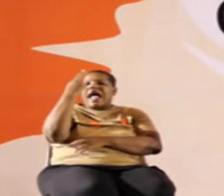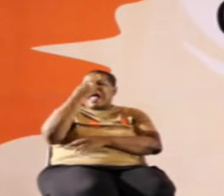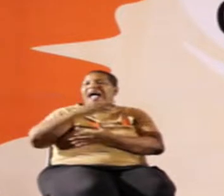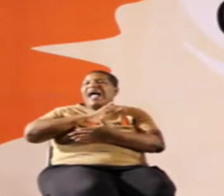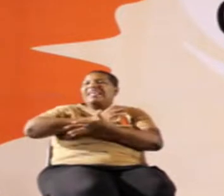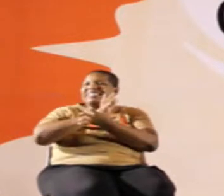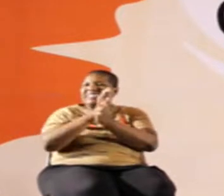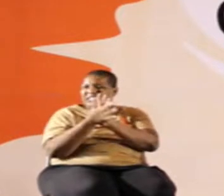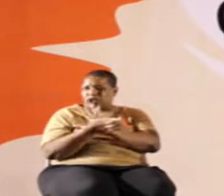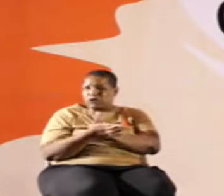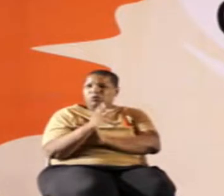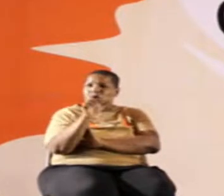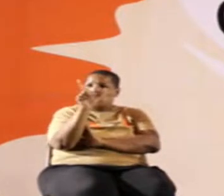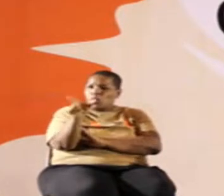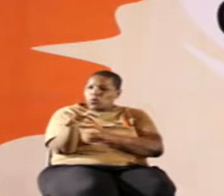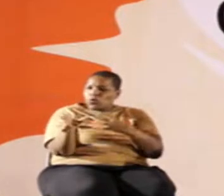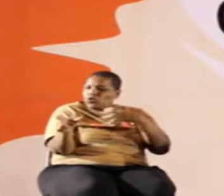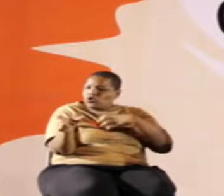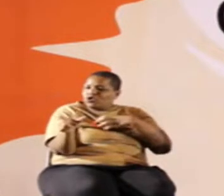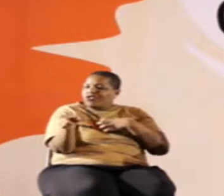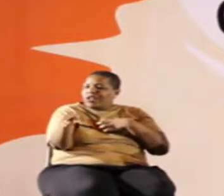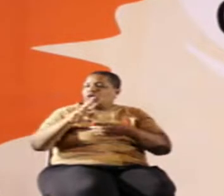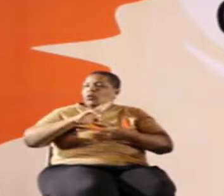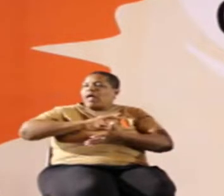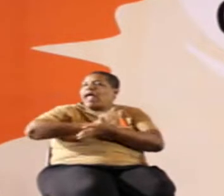Uma forma como o racismo